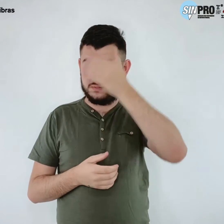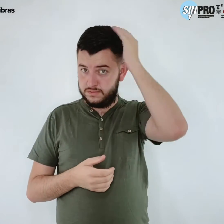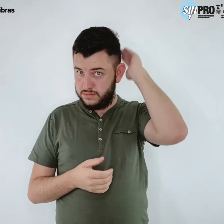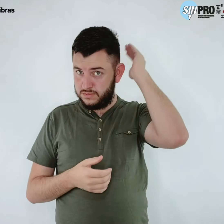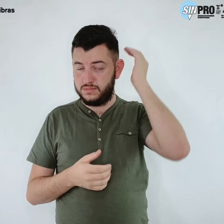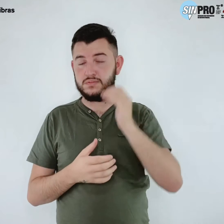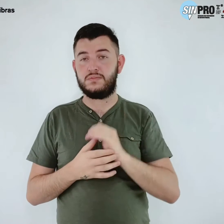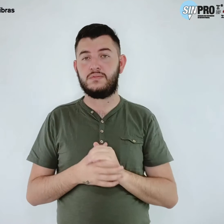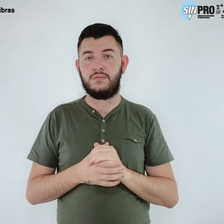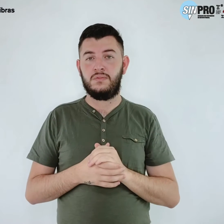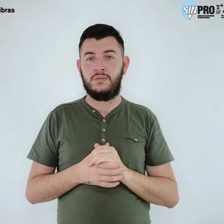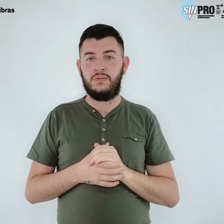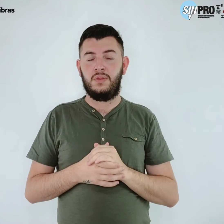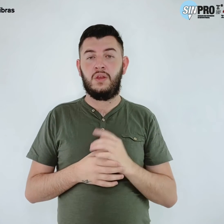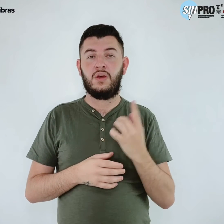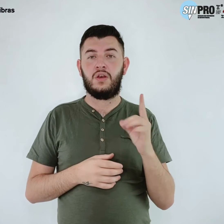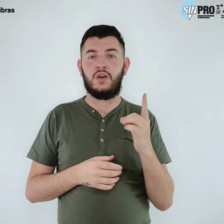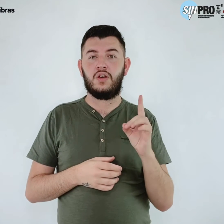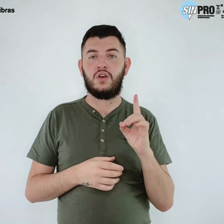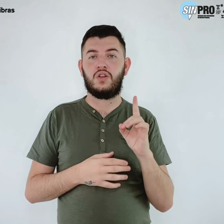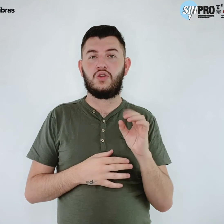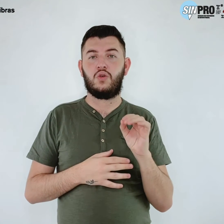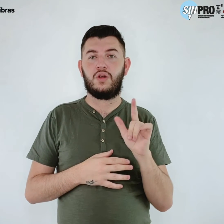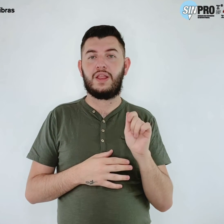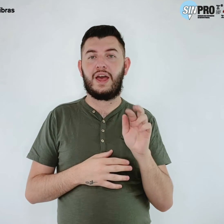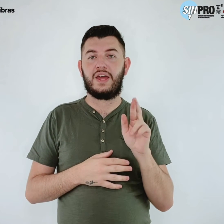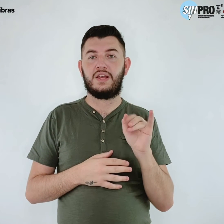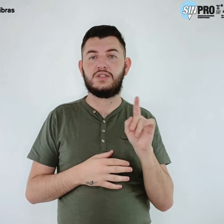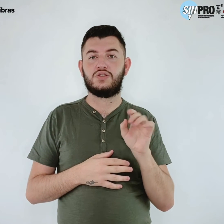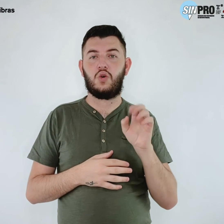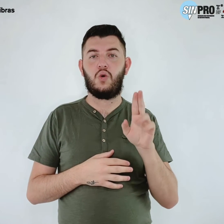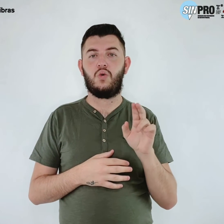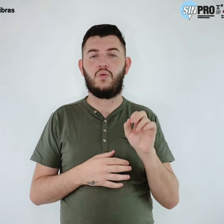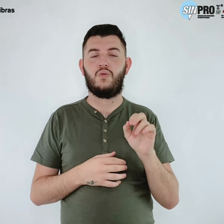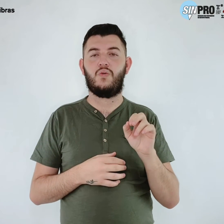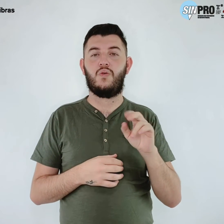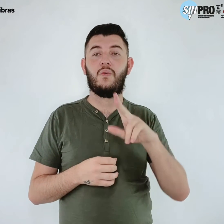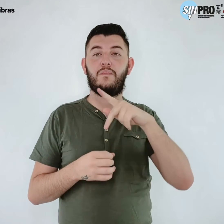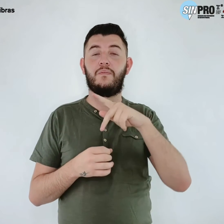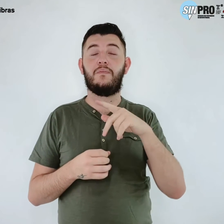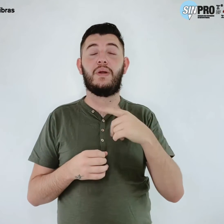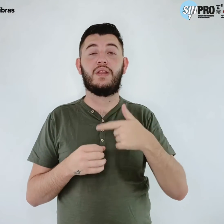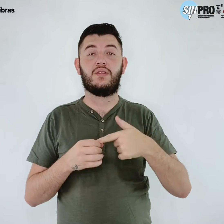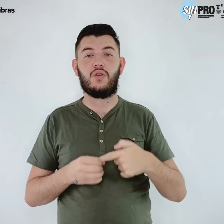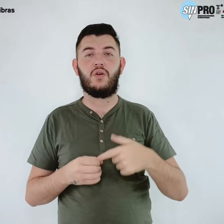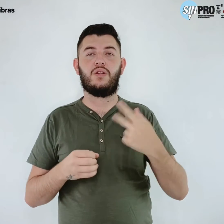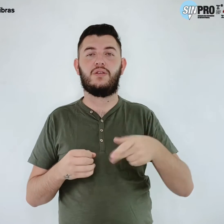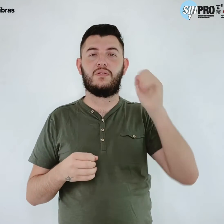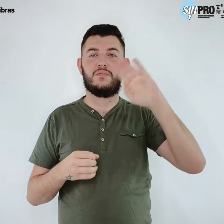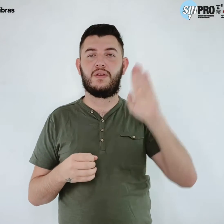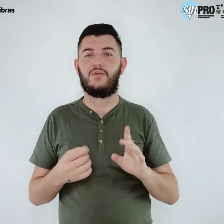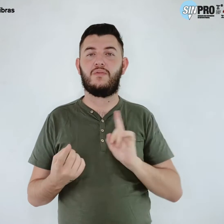estrangeiras. Michel Temer dolarizou o petróleo brasileiro para privatizar